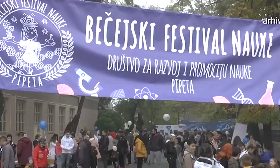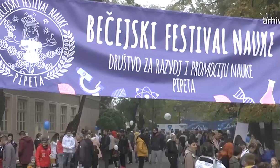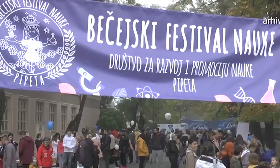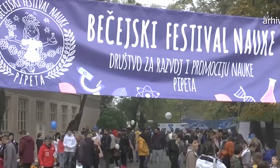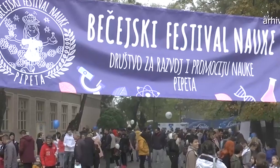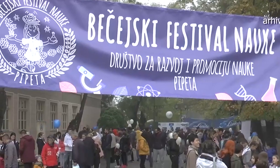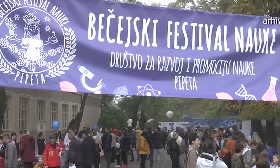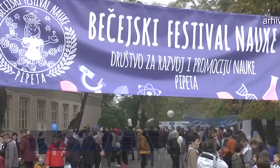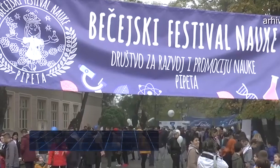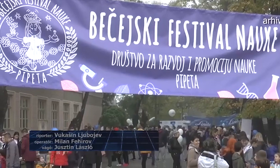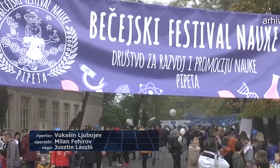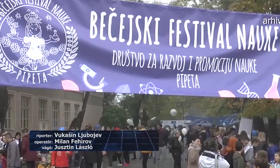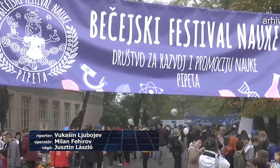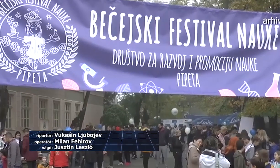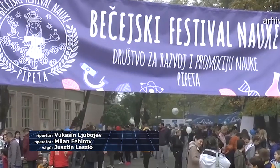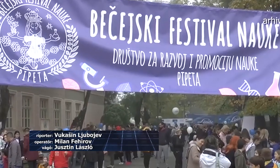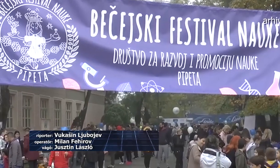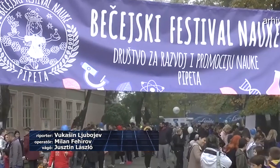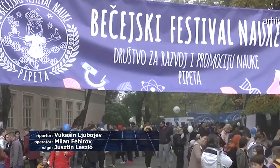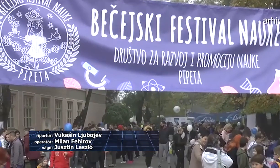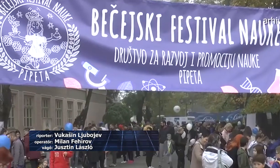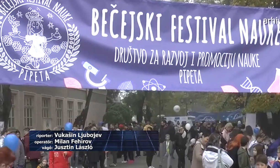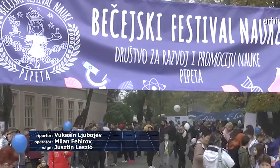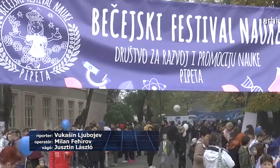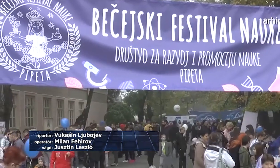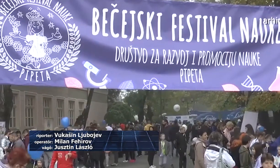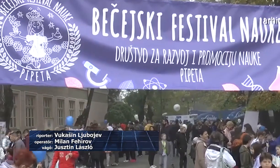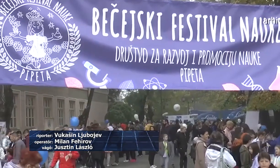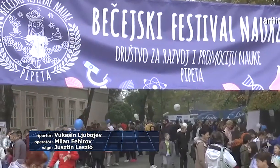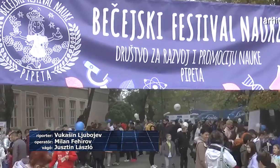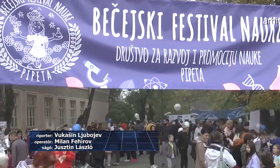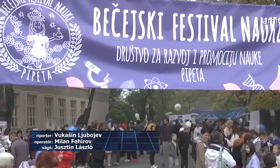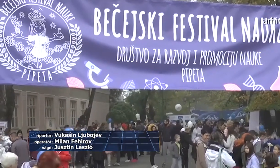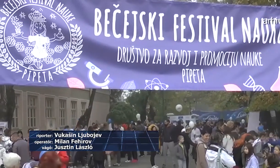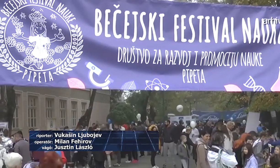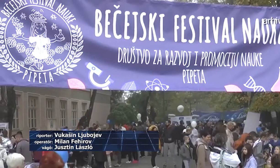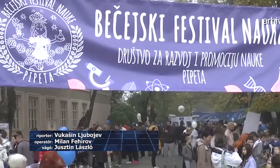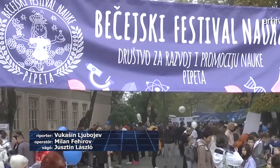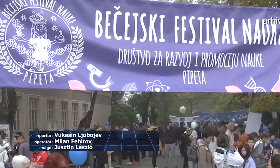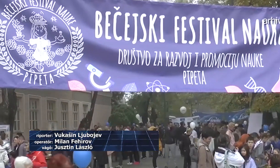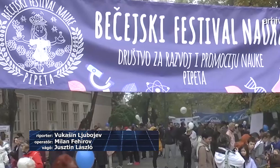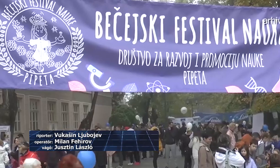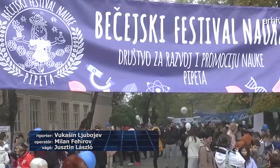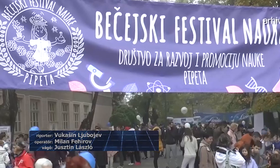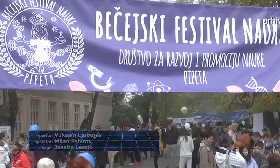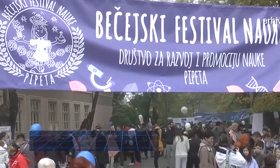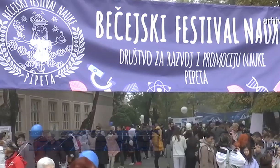A szerb ortodox templom és a közgazdasági iskola közötti platón szombaton rendezik meg a második Pipetta